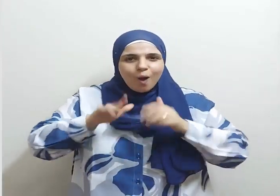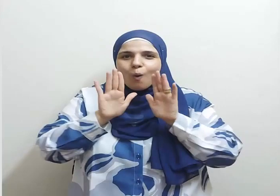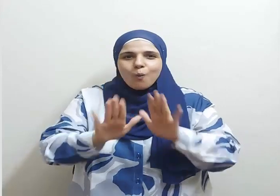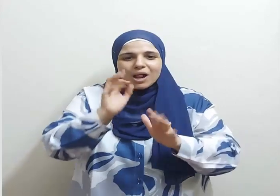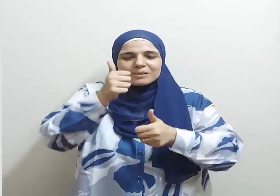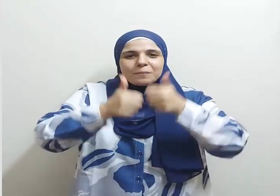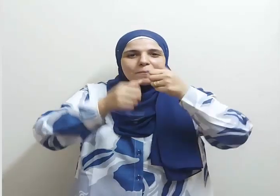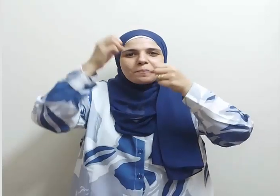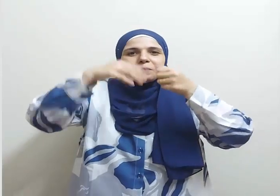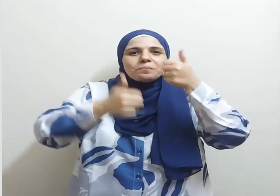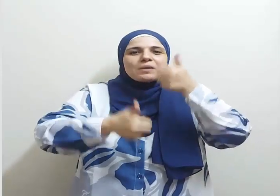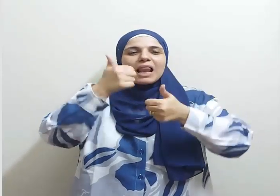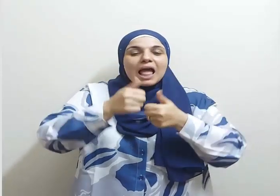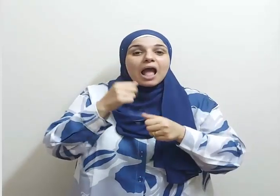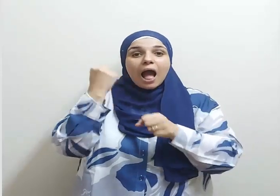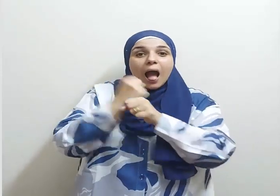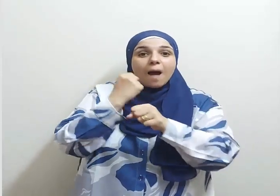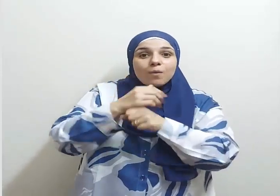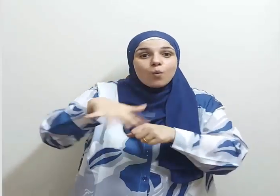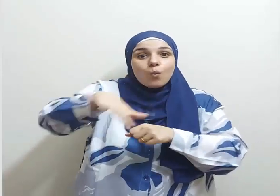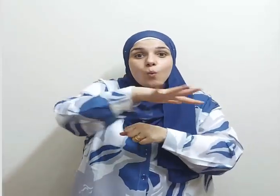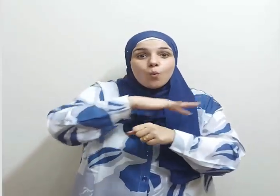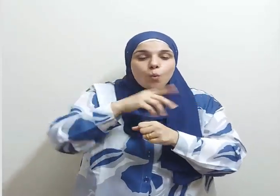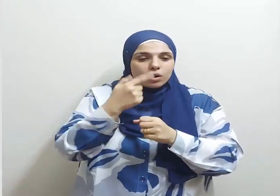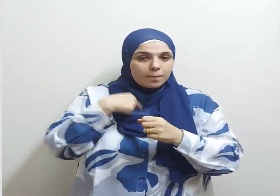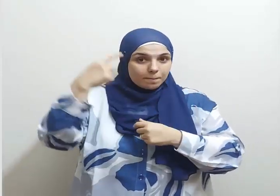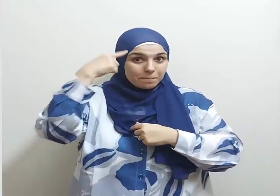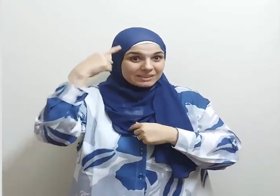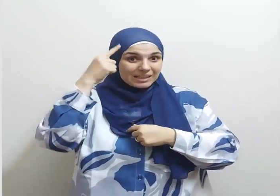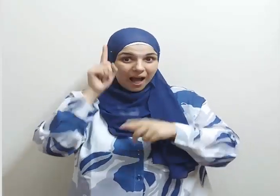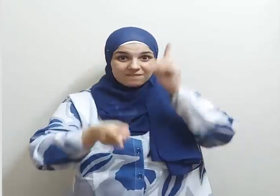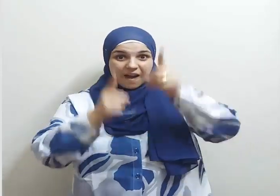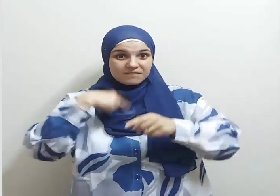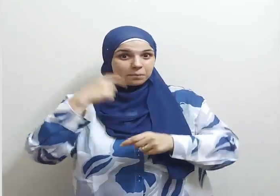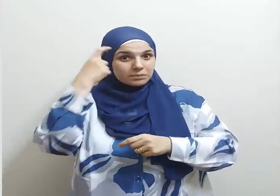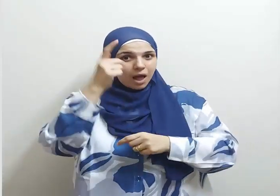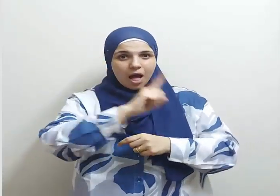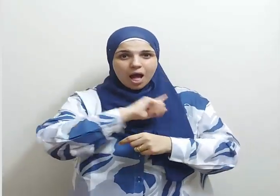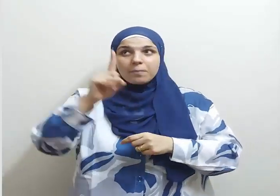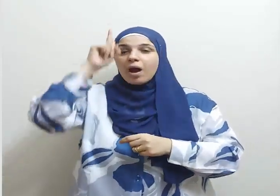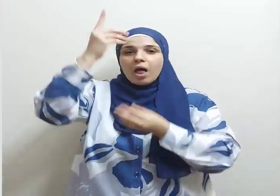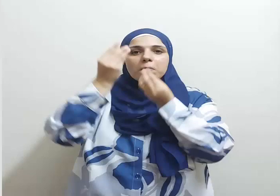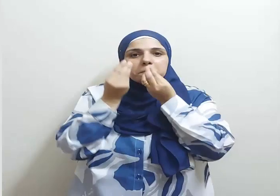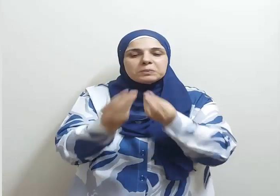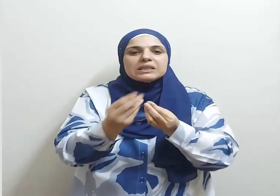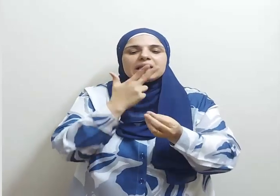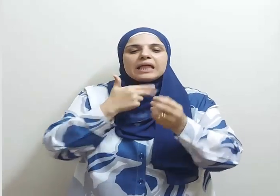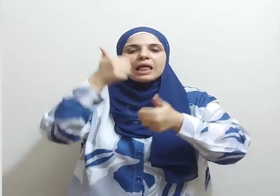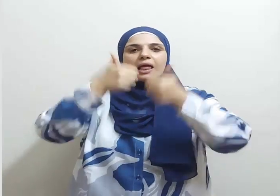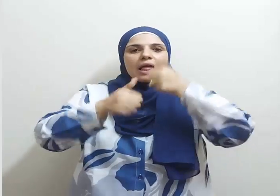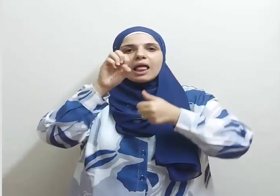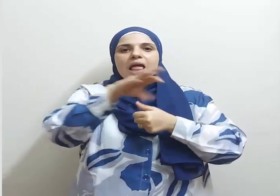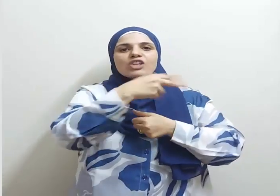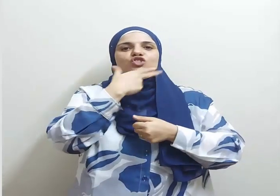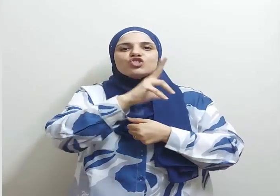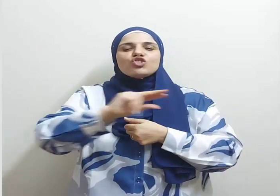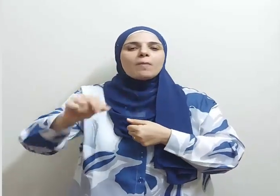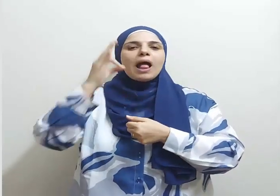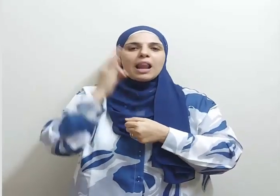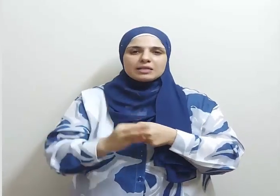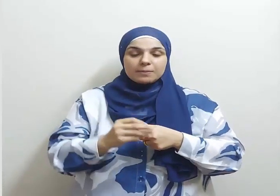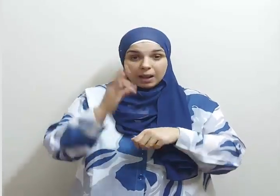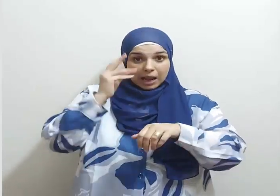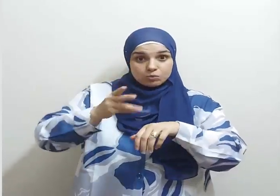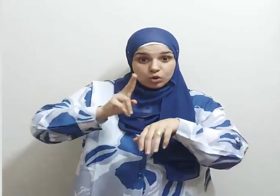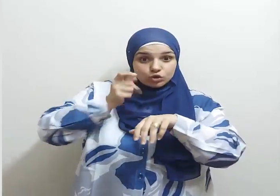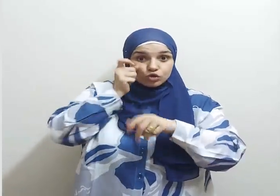ومكلف الايام ضد طباعها متطلب في الماء جذ وت ناري فعلينا